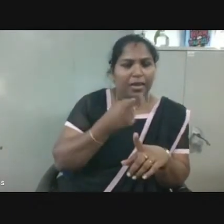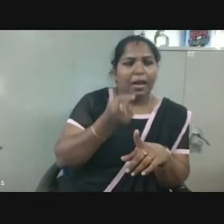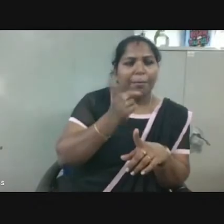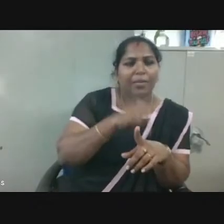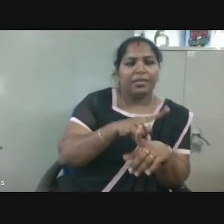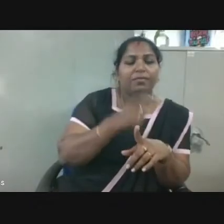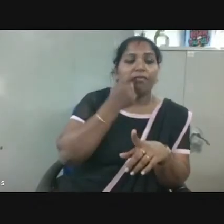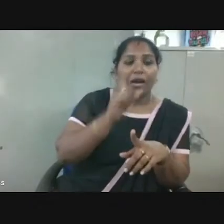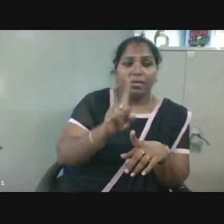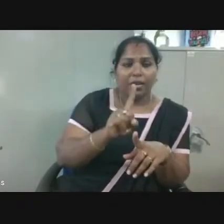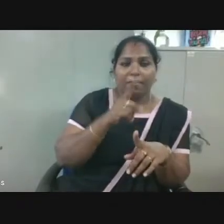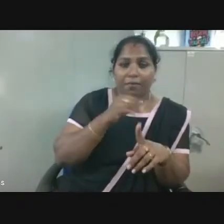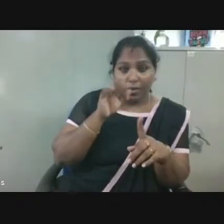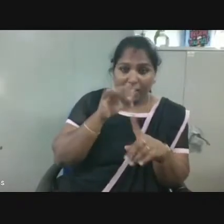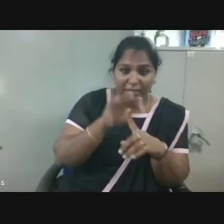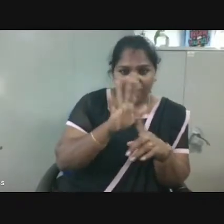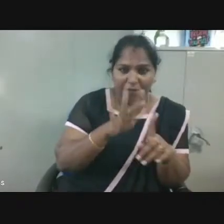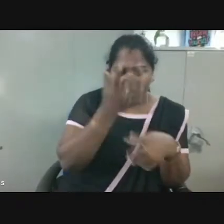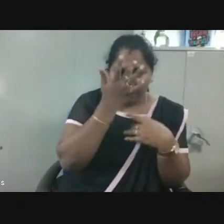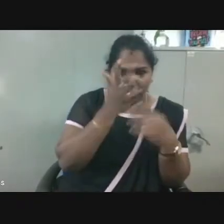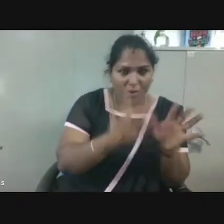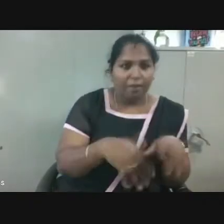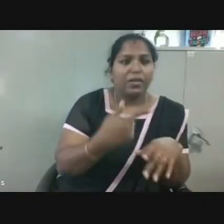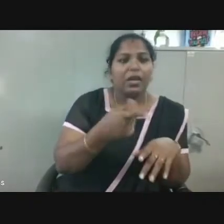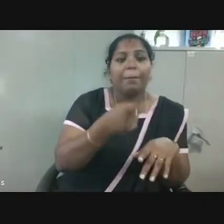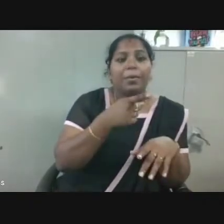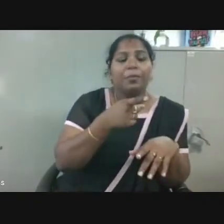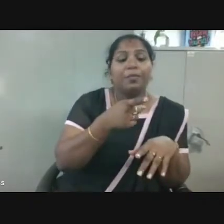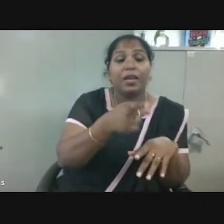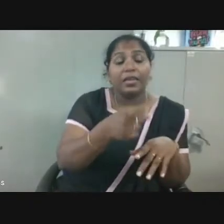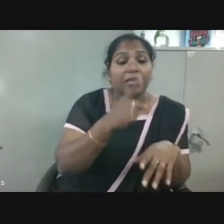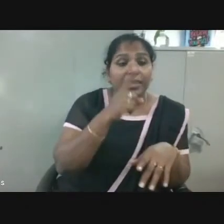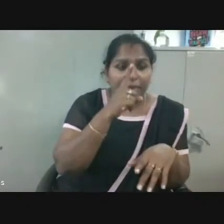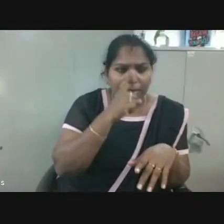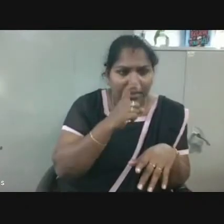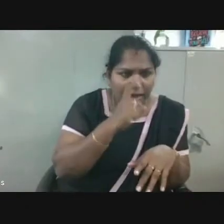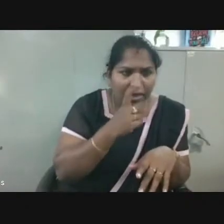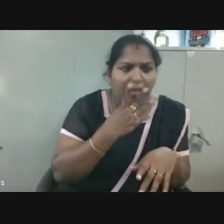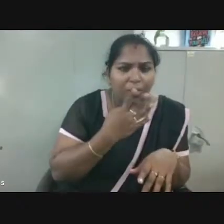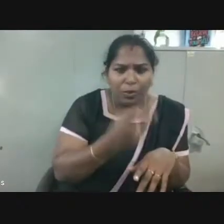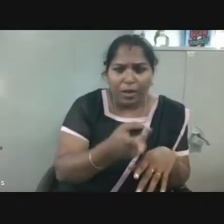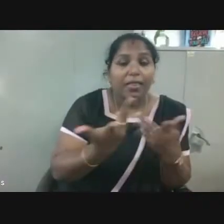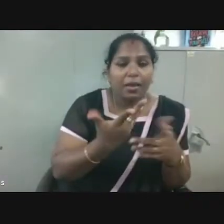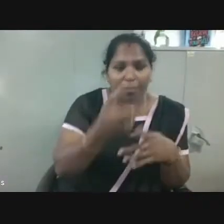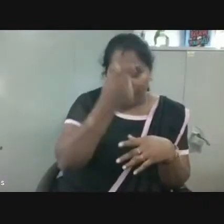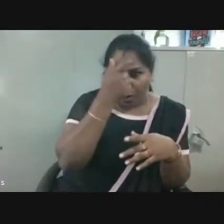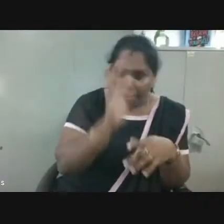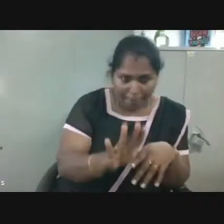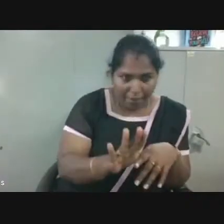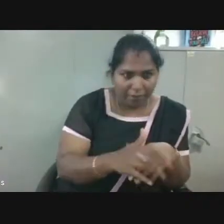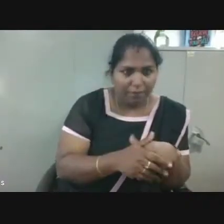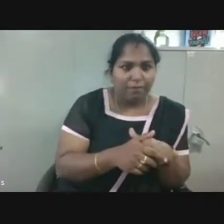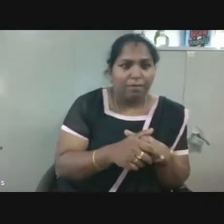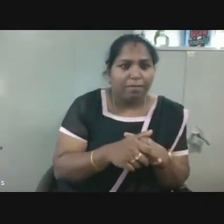കാണാം. ഈ നീല കളറുള്ള ജീനാണ് കേട് വന്ന ജീൻ. അച്ഛന്റെ സൈഡിലാണെങ്കിൽ ഒരു എക്സ് ക്രോമസോമേ